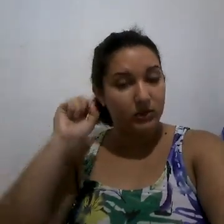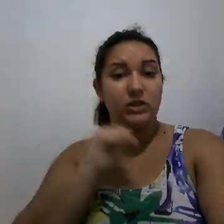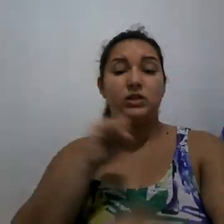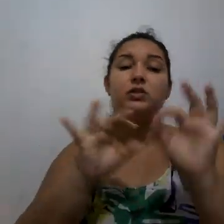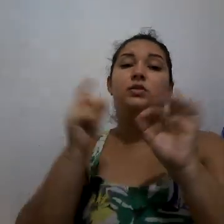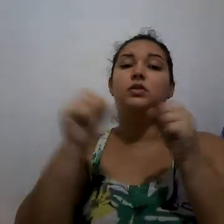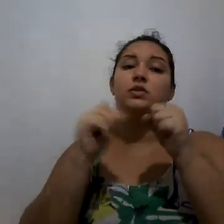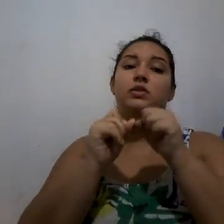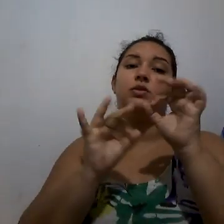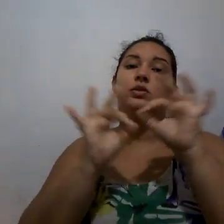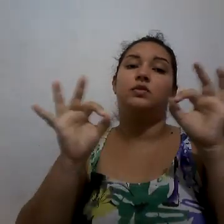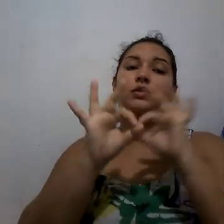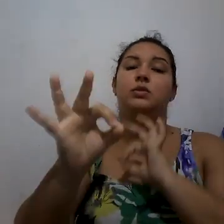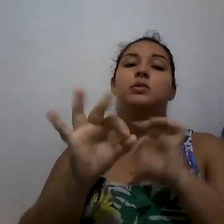em vários tamanhos. Vários, mas